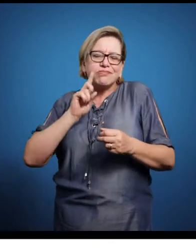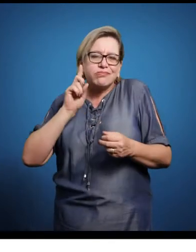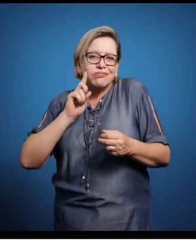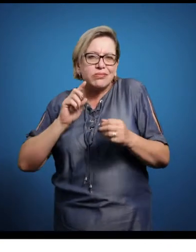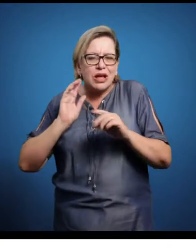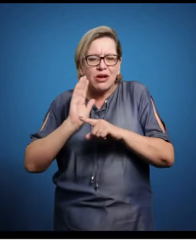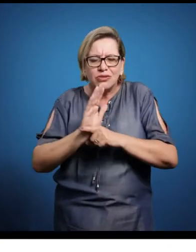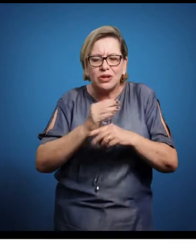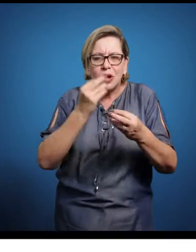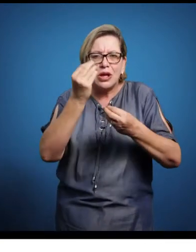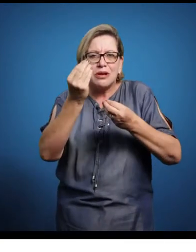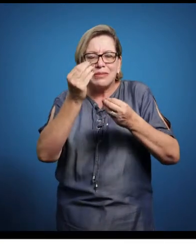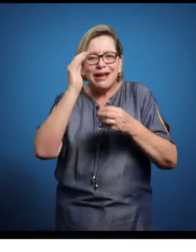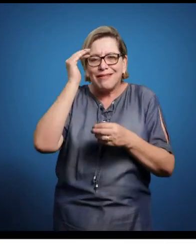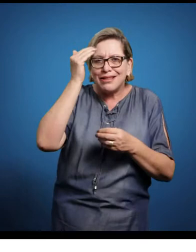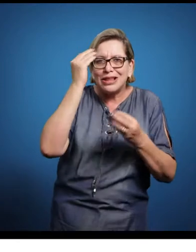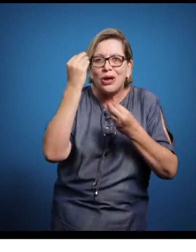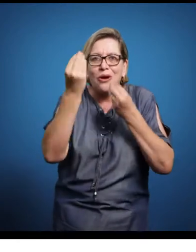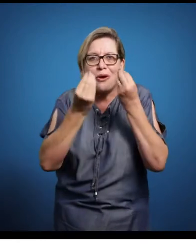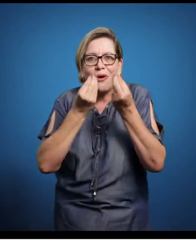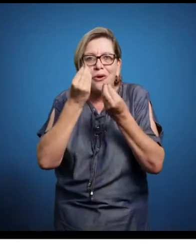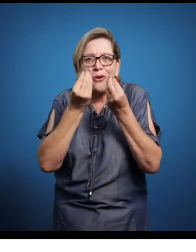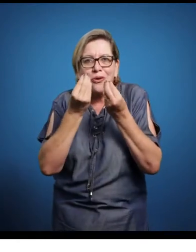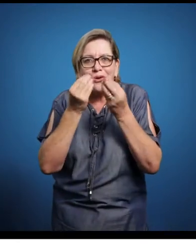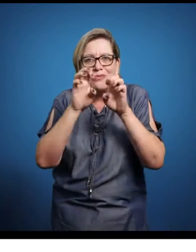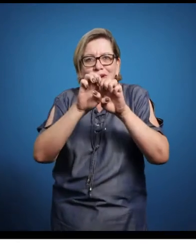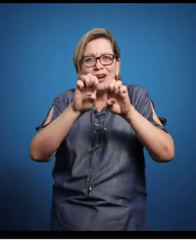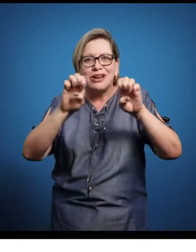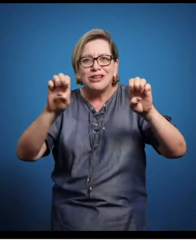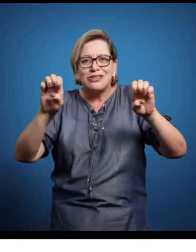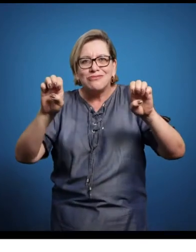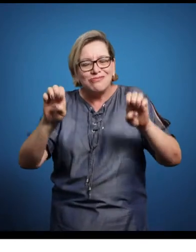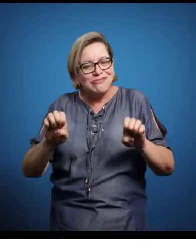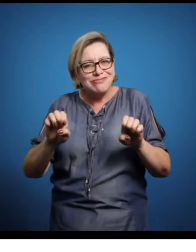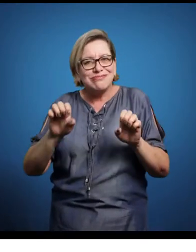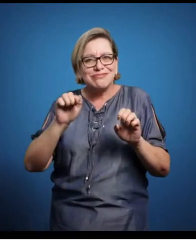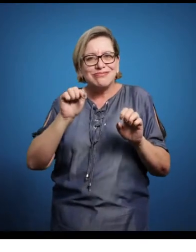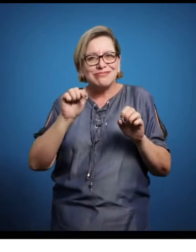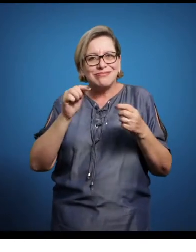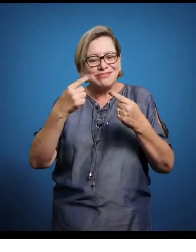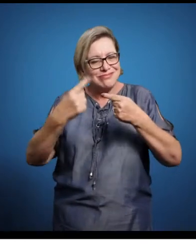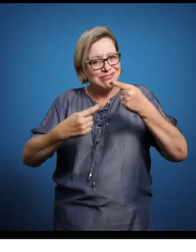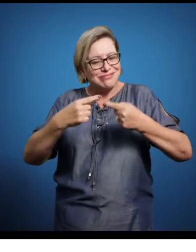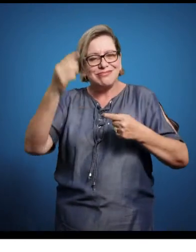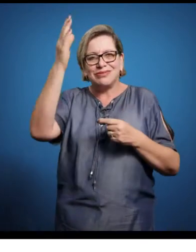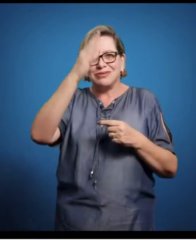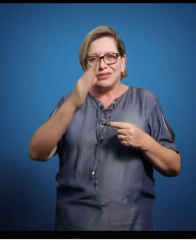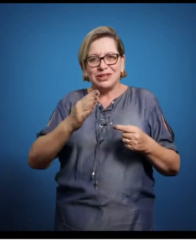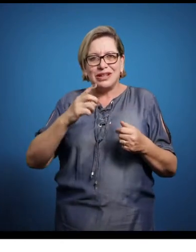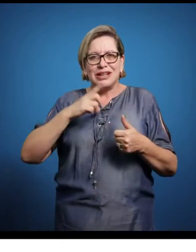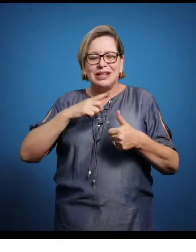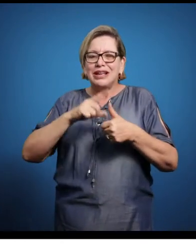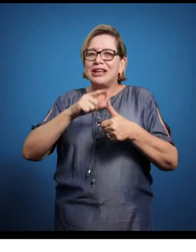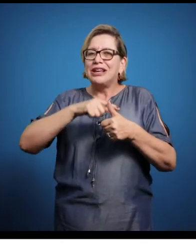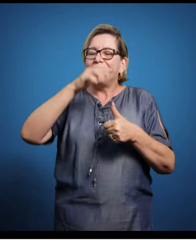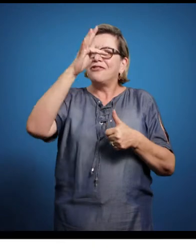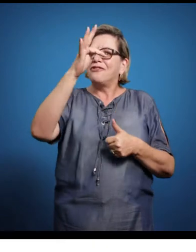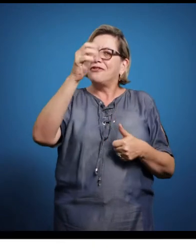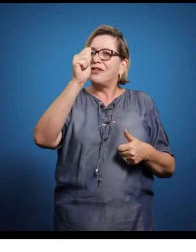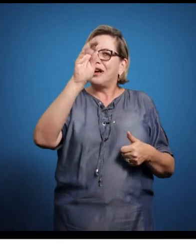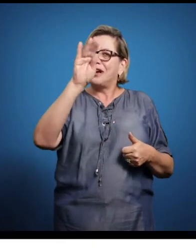funcionamento da estrutura política posso citar josé murilo de carvalho é fábio fábio reis